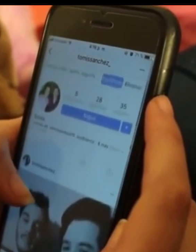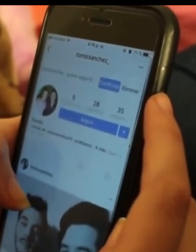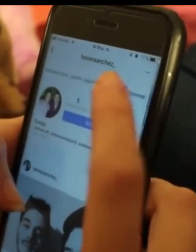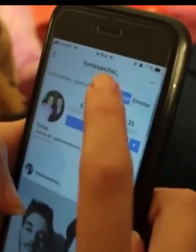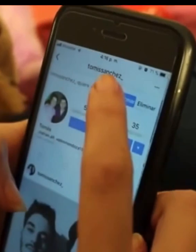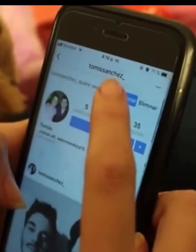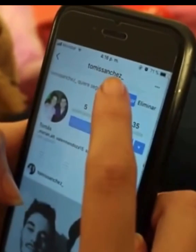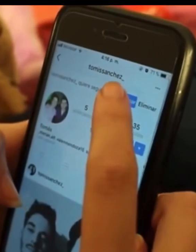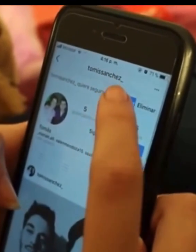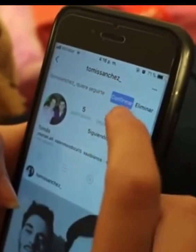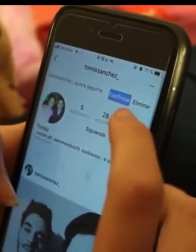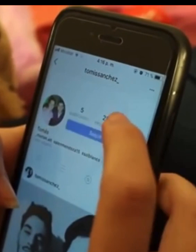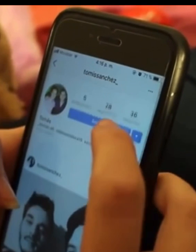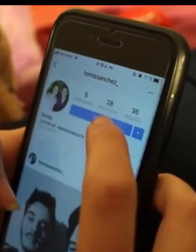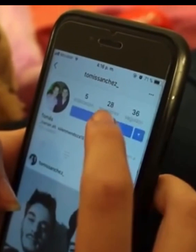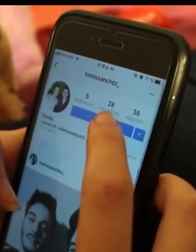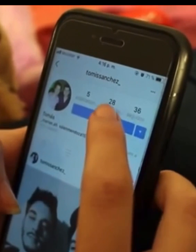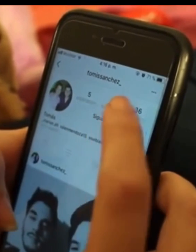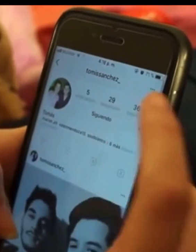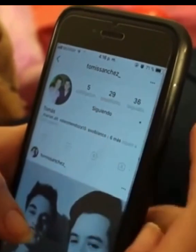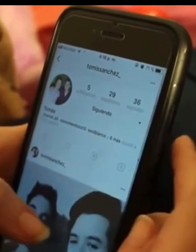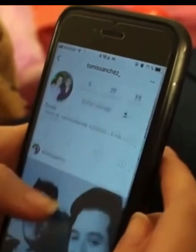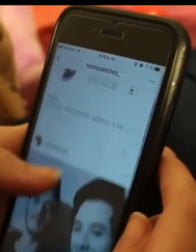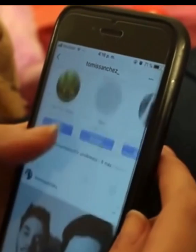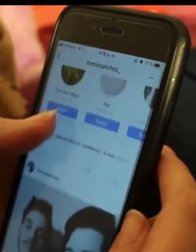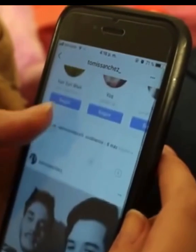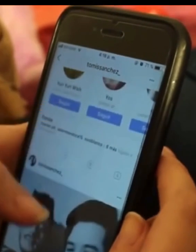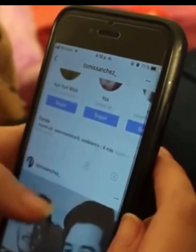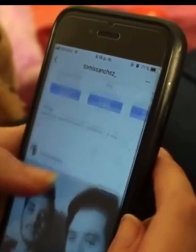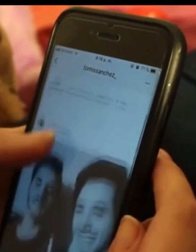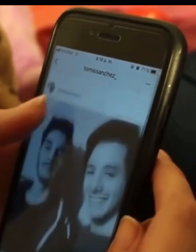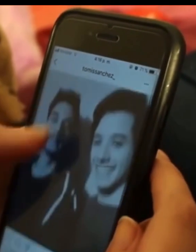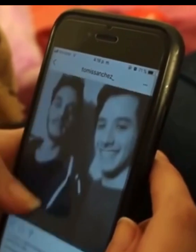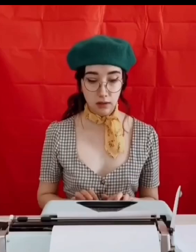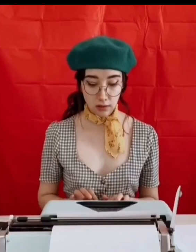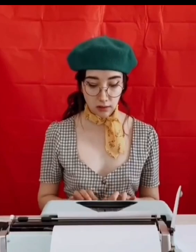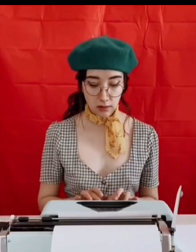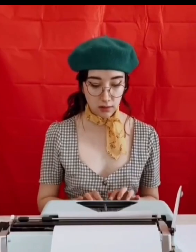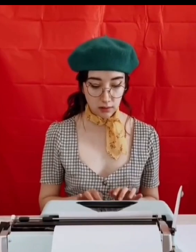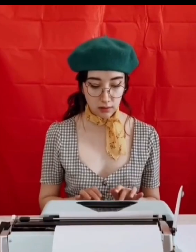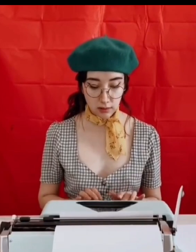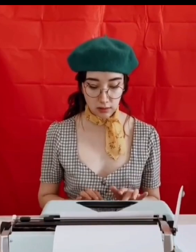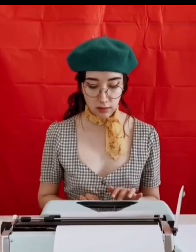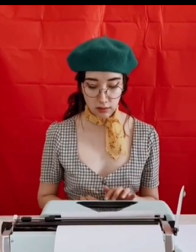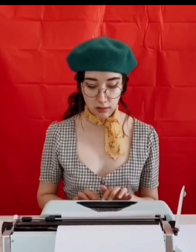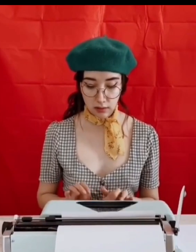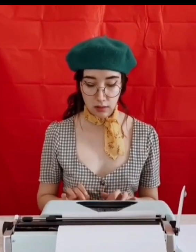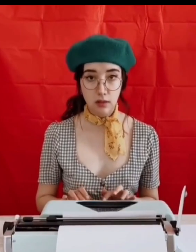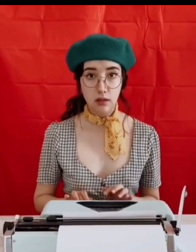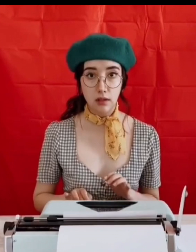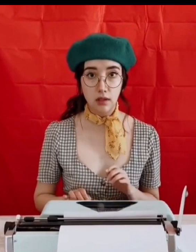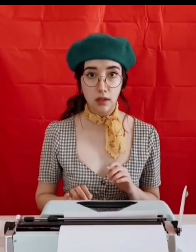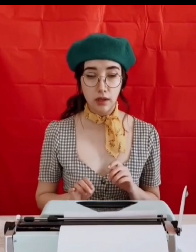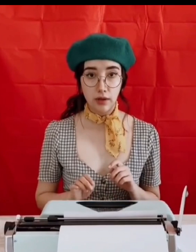la comunicación con ellos será en gran parte visual. Por ejemplo, escritura de mensajes en papel o dispositivos electrónicos.